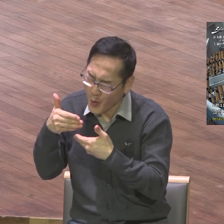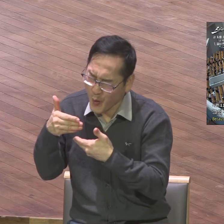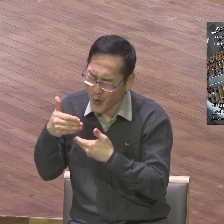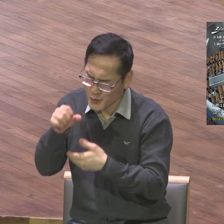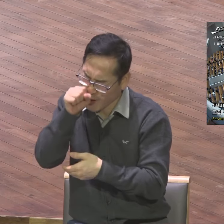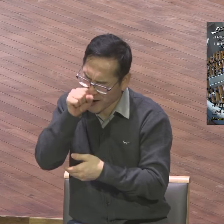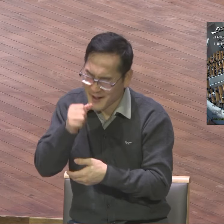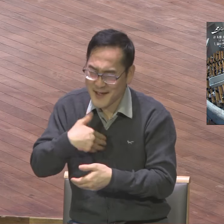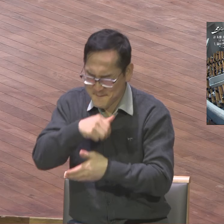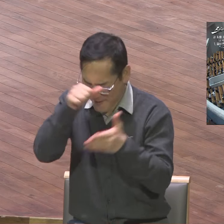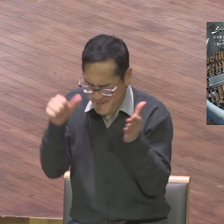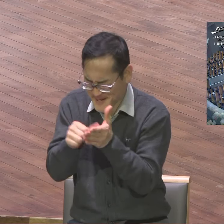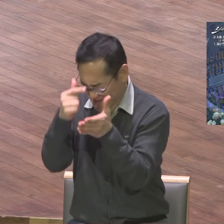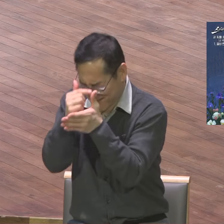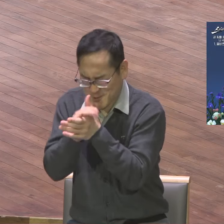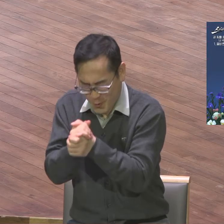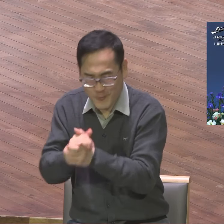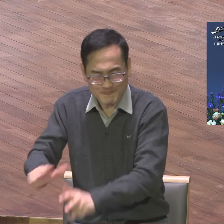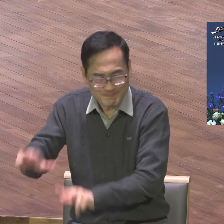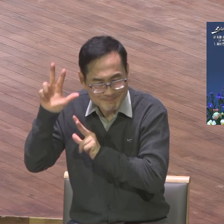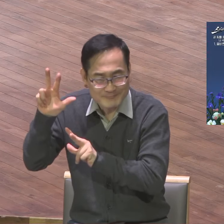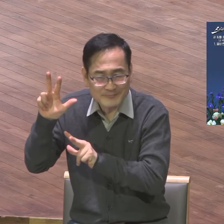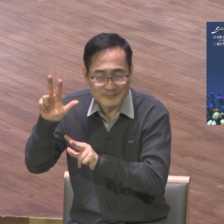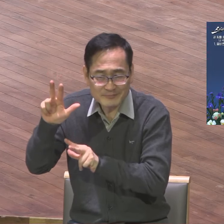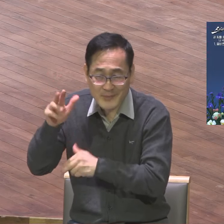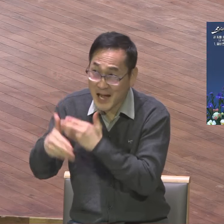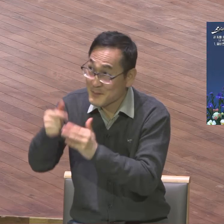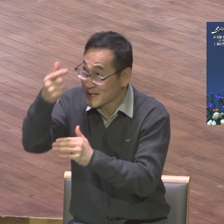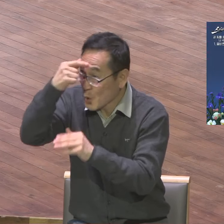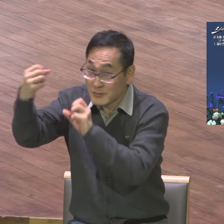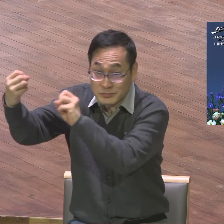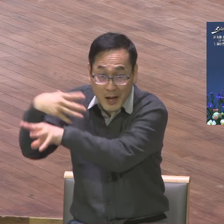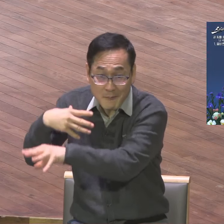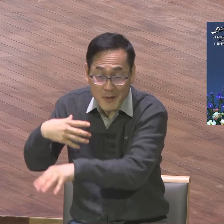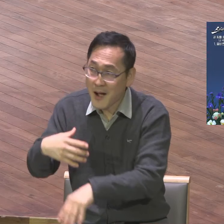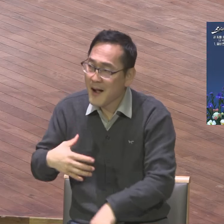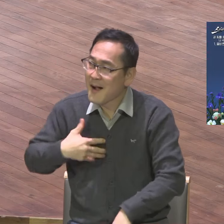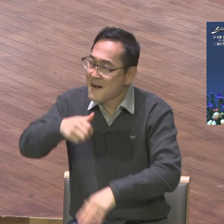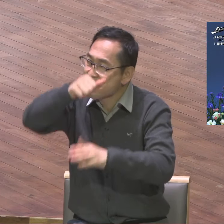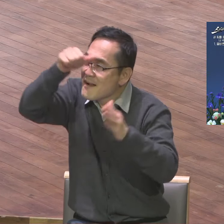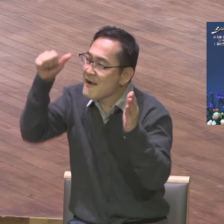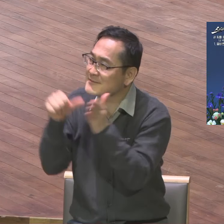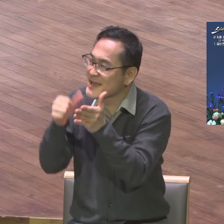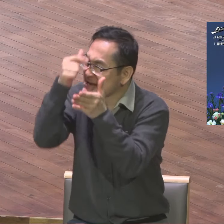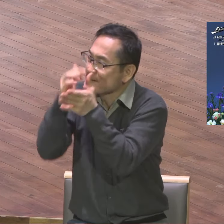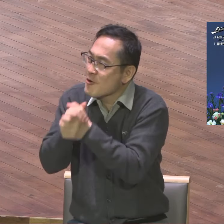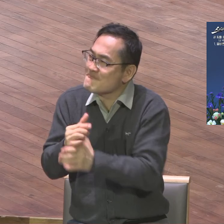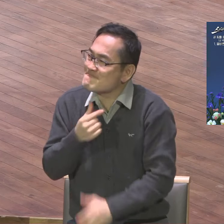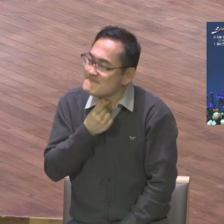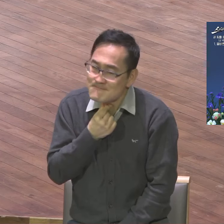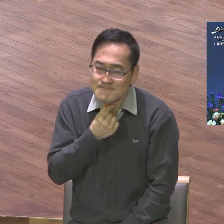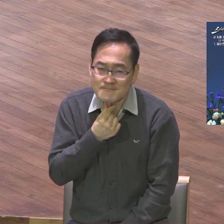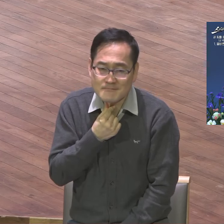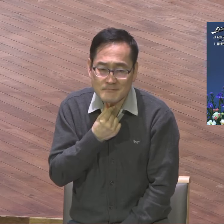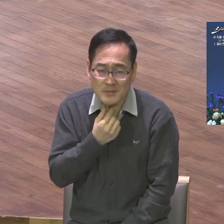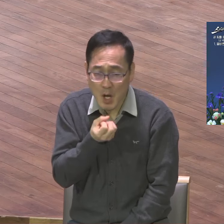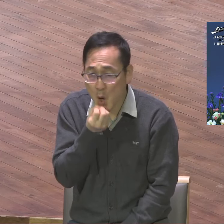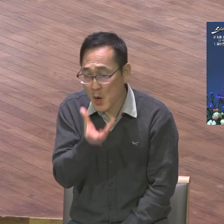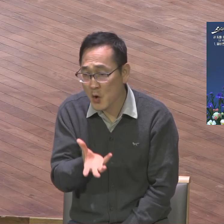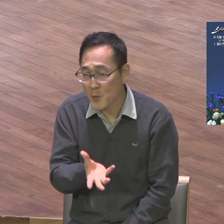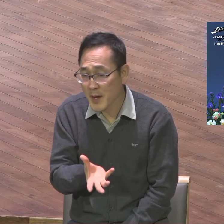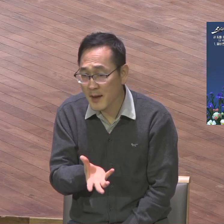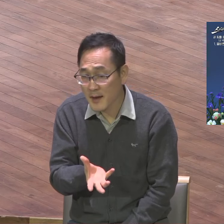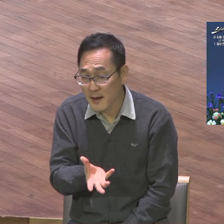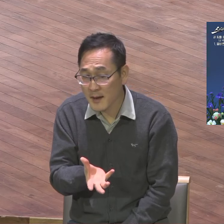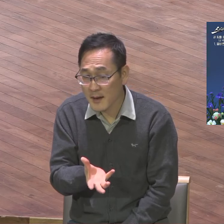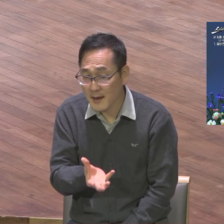기도하려다. 하나님이 내 기도를 들으시니까 내가 그 하나님 앞에 내가 평생에 기도하겠다. 기도